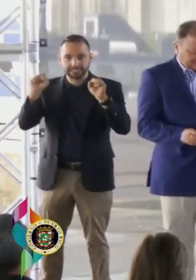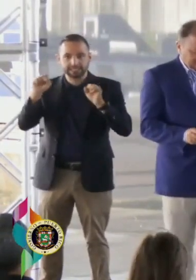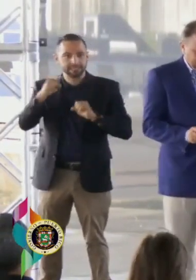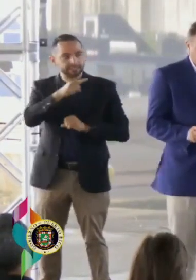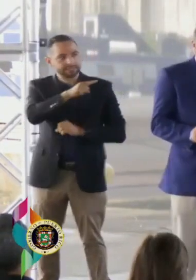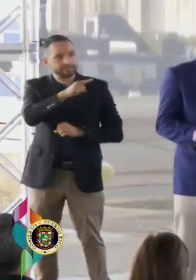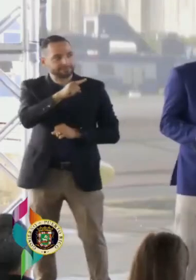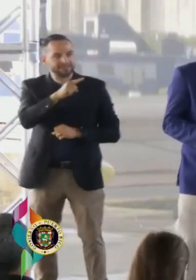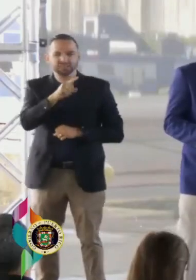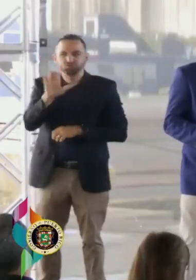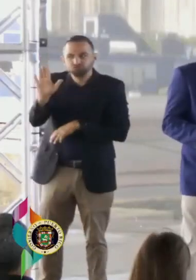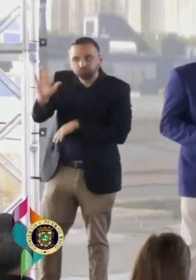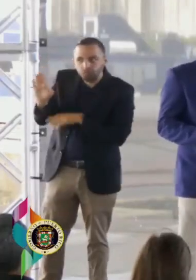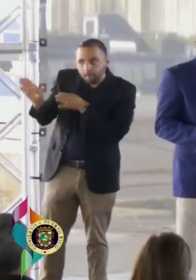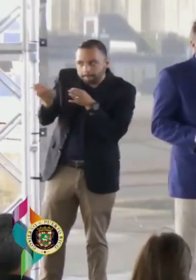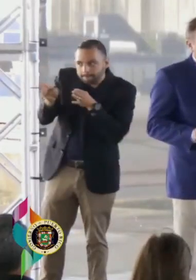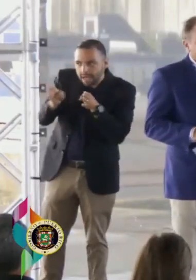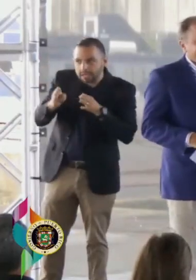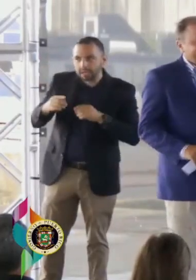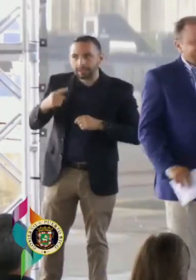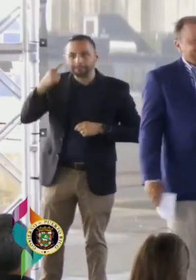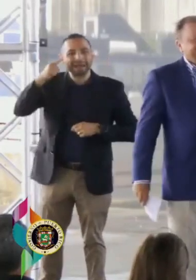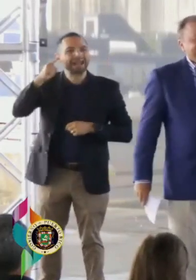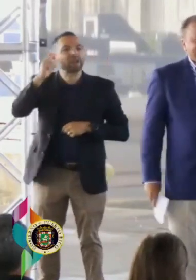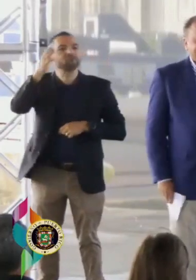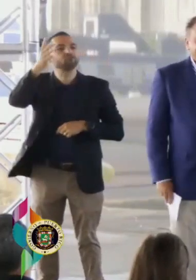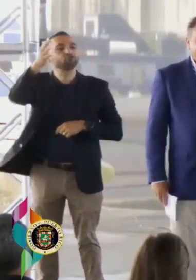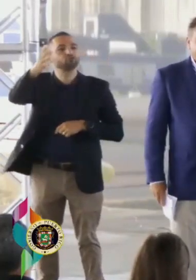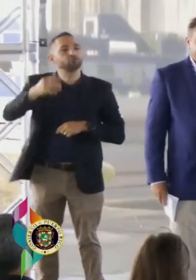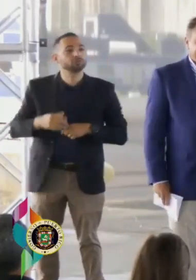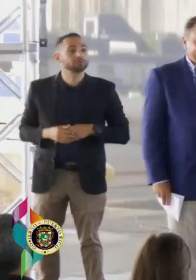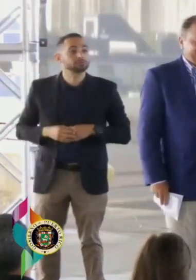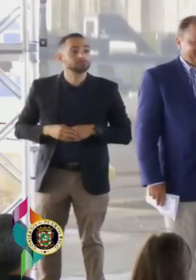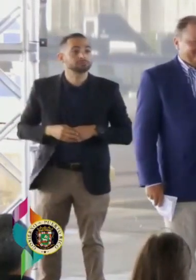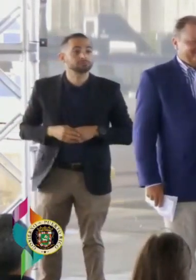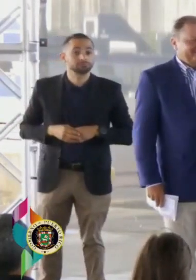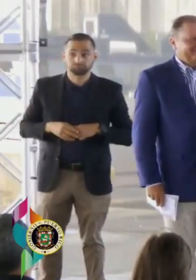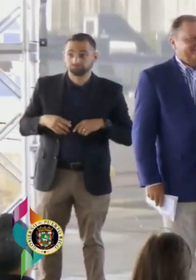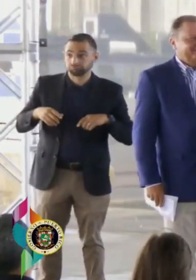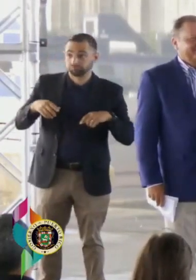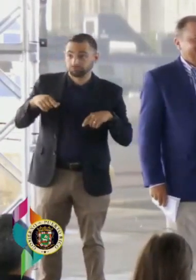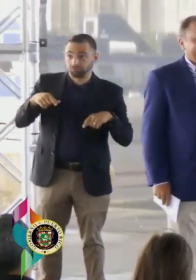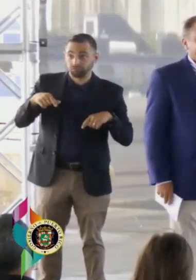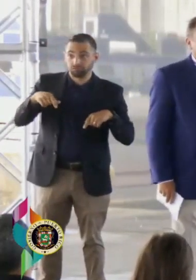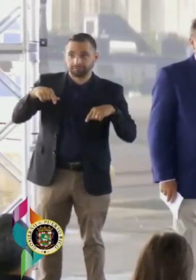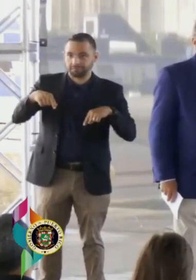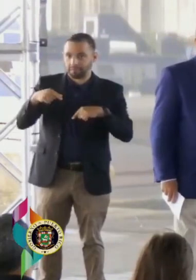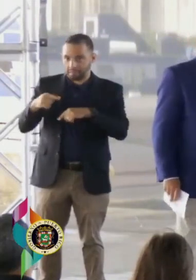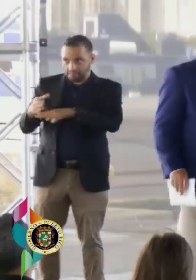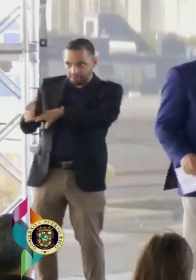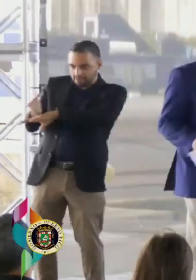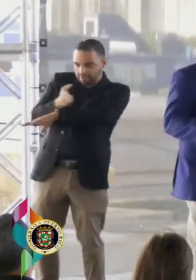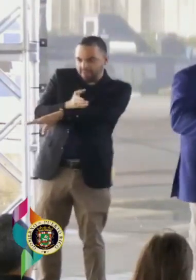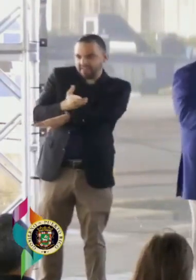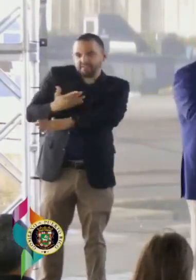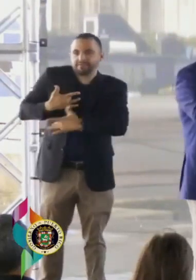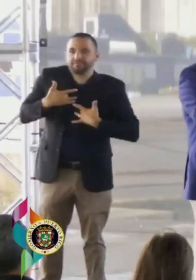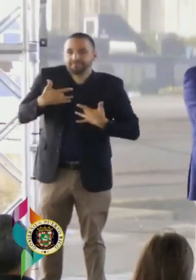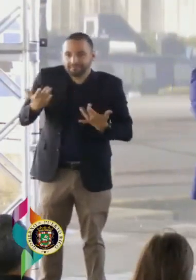pues sus planes futuros y lo que va a hacer en esta facilidad Tan pronto sea reconstruida y